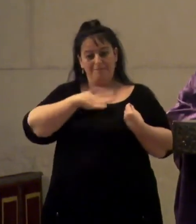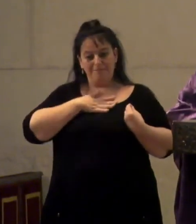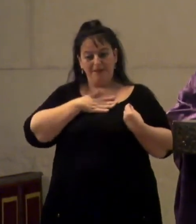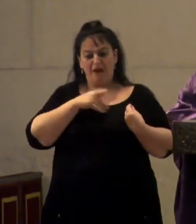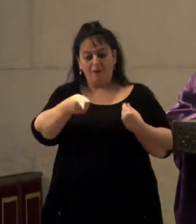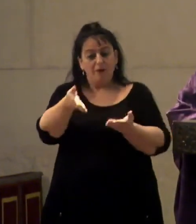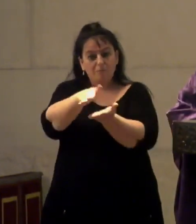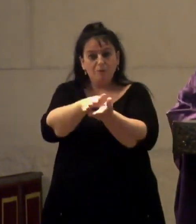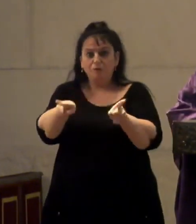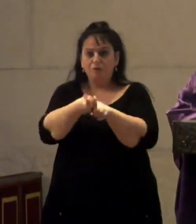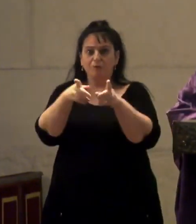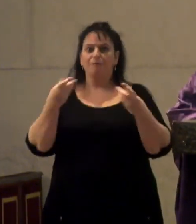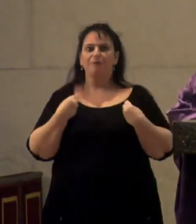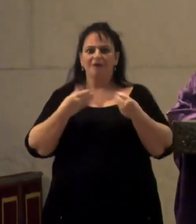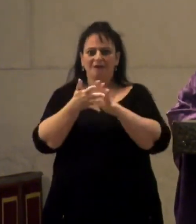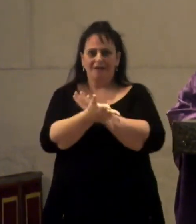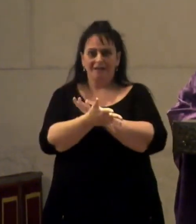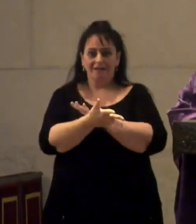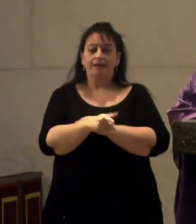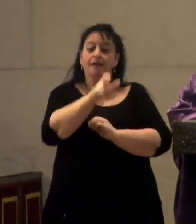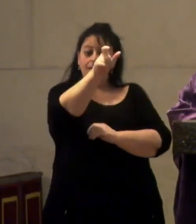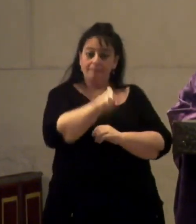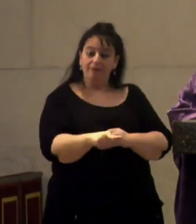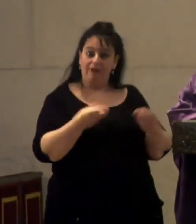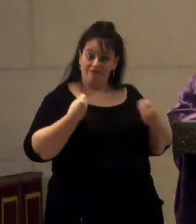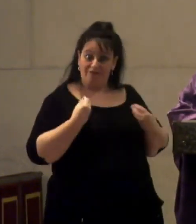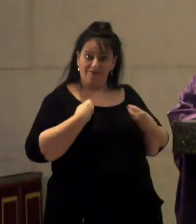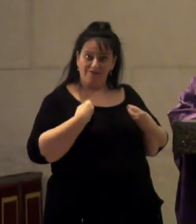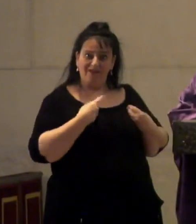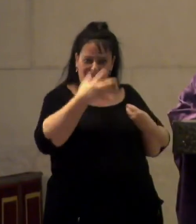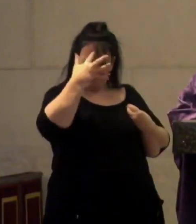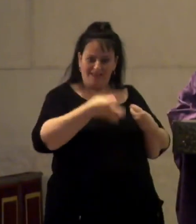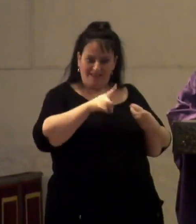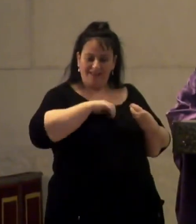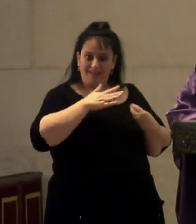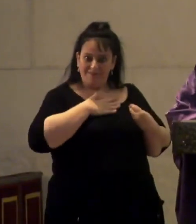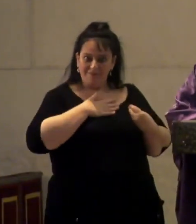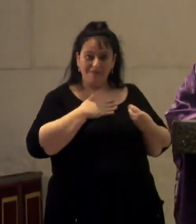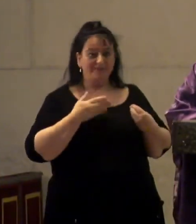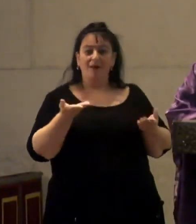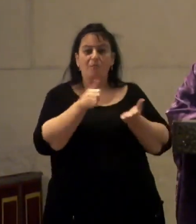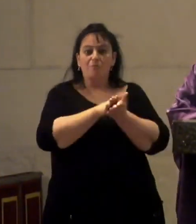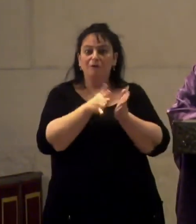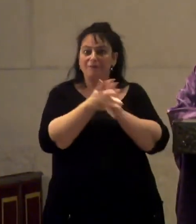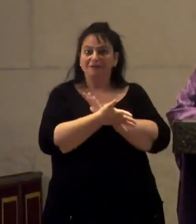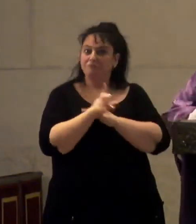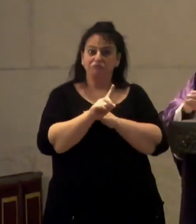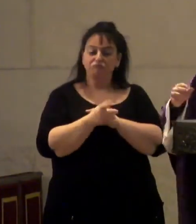vivirá. Y el que está vivo y cree en mí, no morirá para siempre.